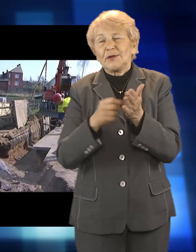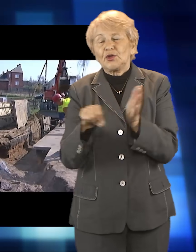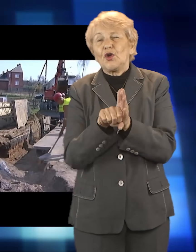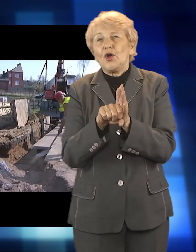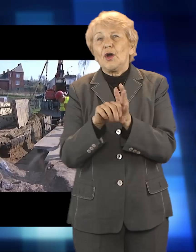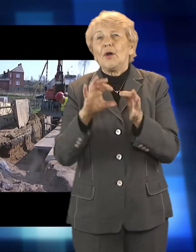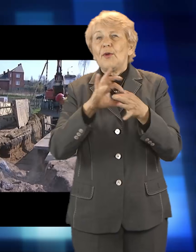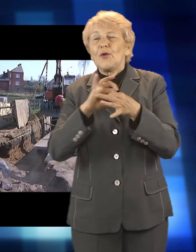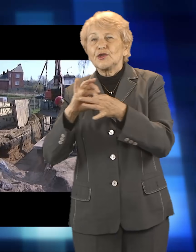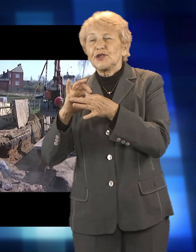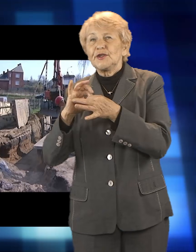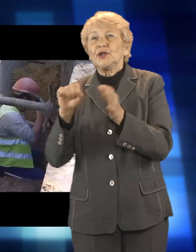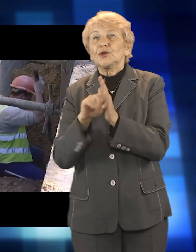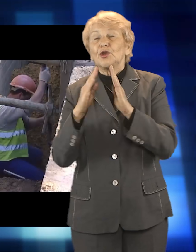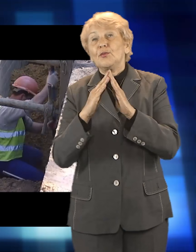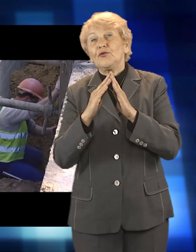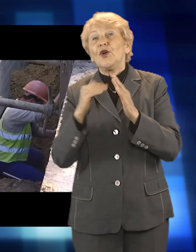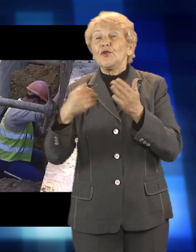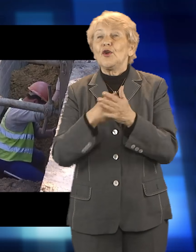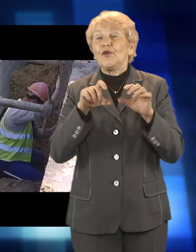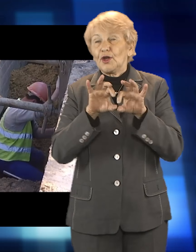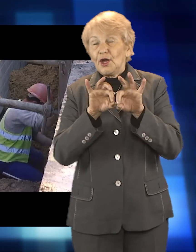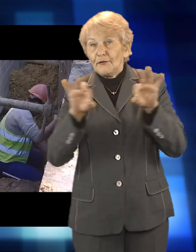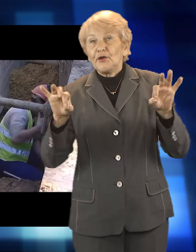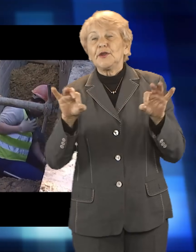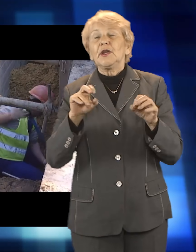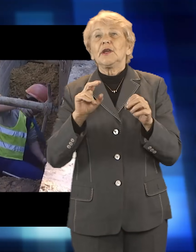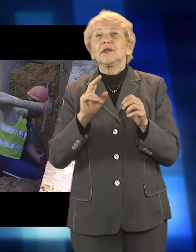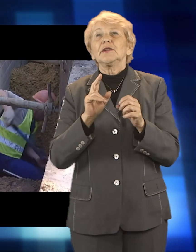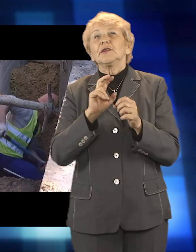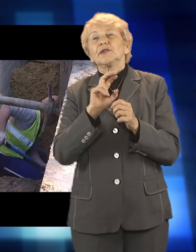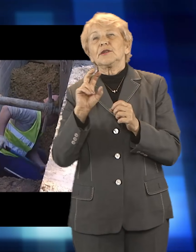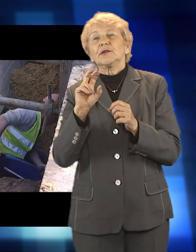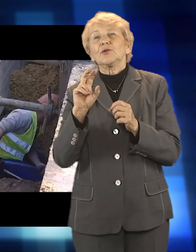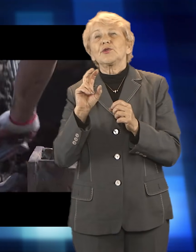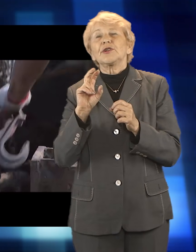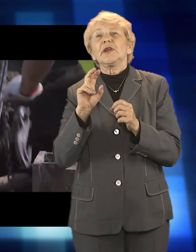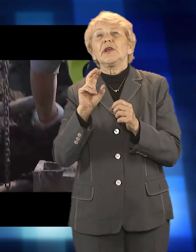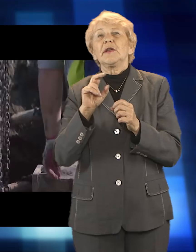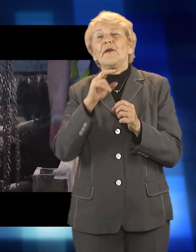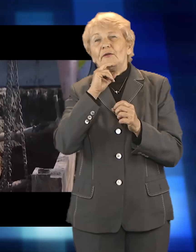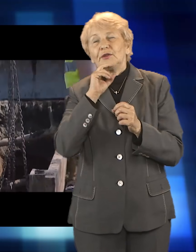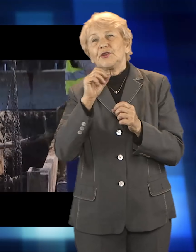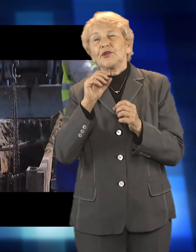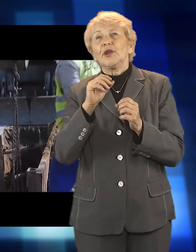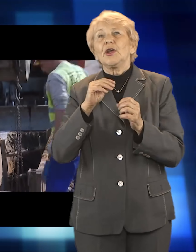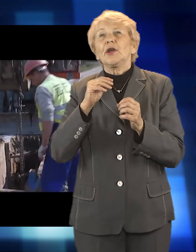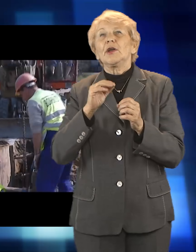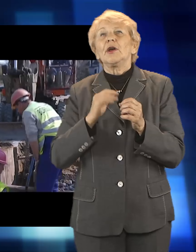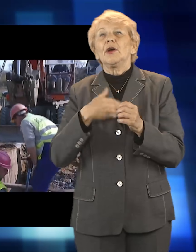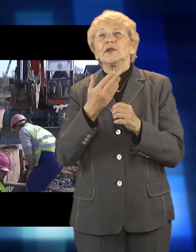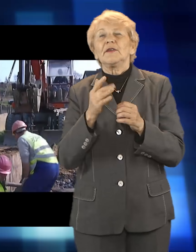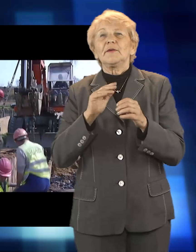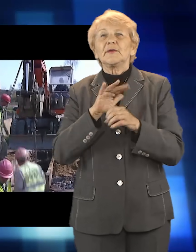pracy już ziemne czyli wykonywanie infrastruktury wodne i kanalizacyjnej przez usługi transportowe